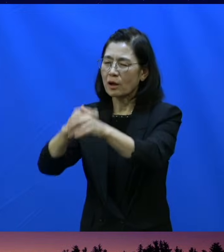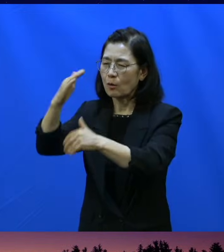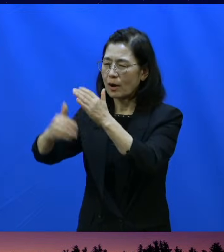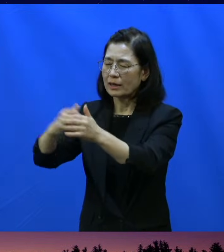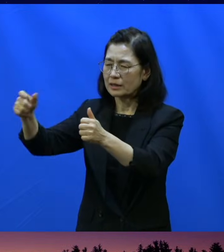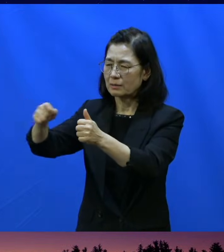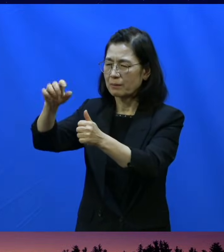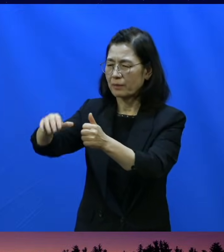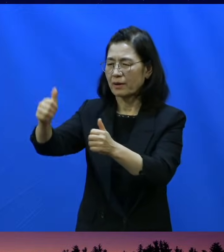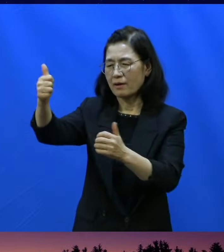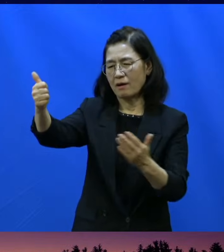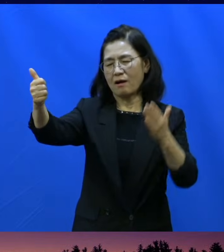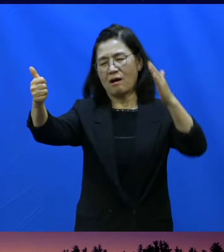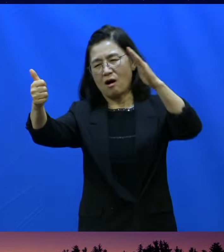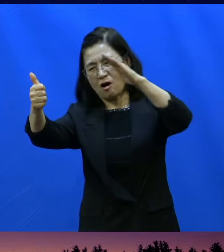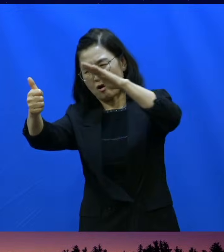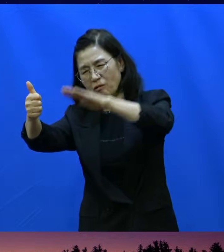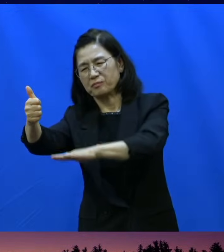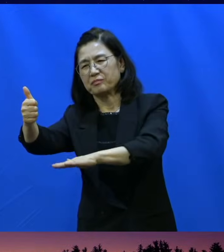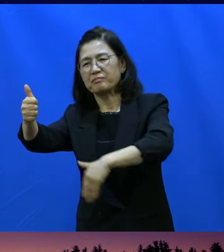우리가 경험해야 되는 거라는 거예요.